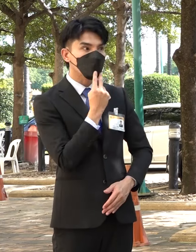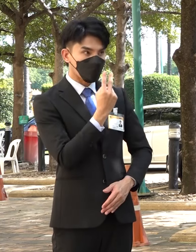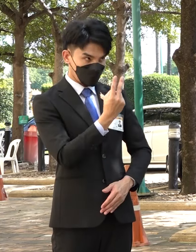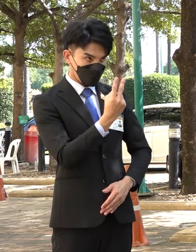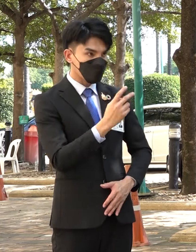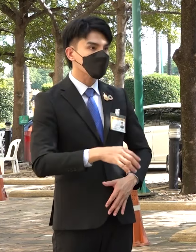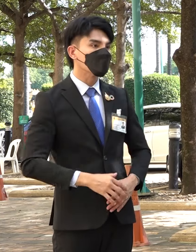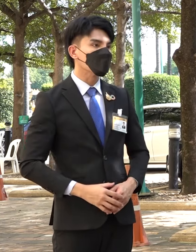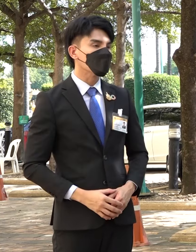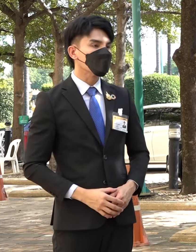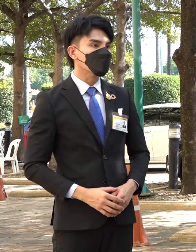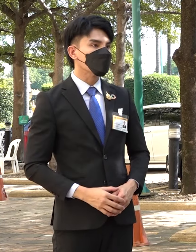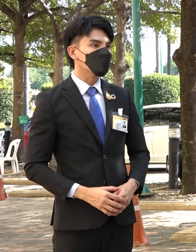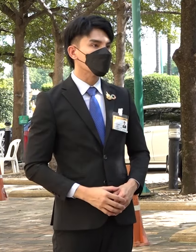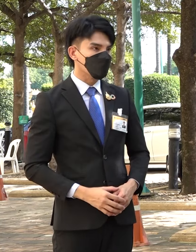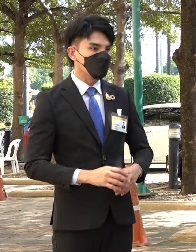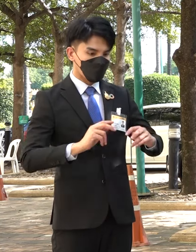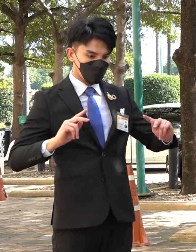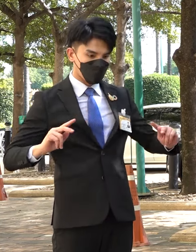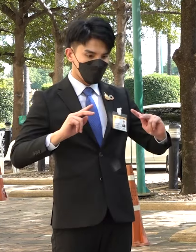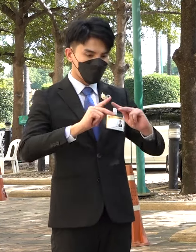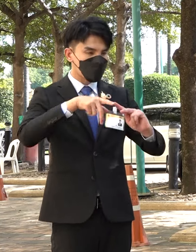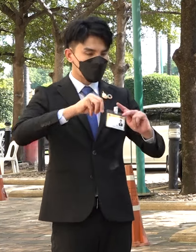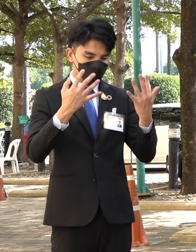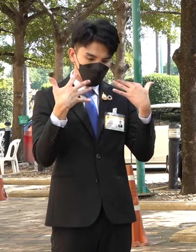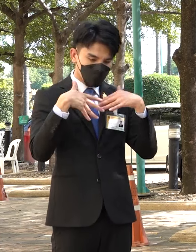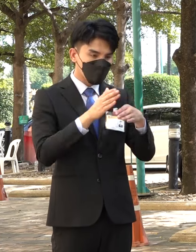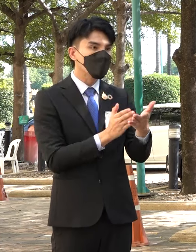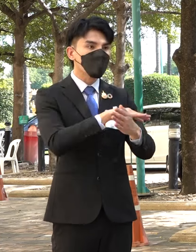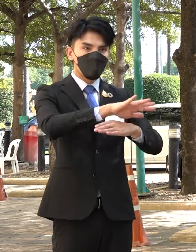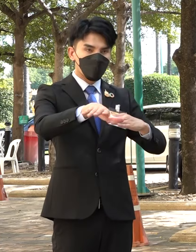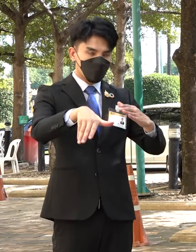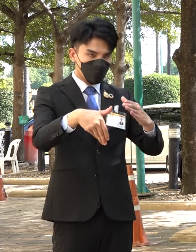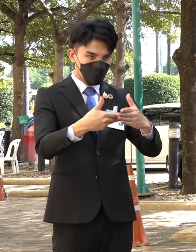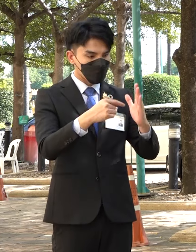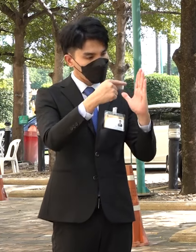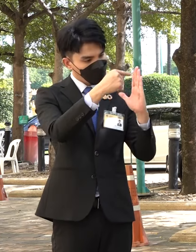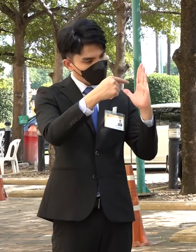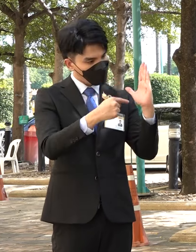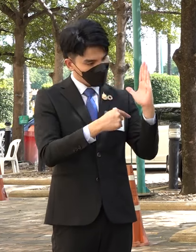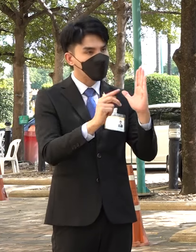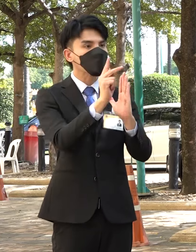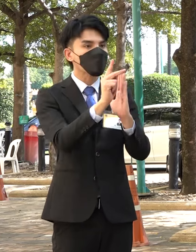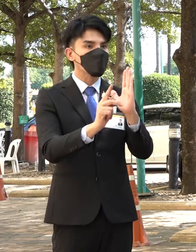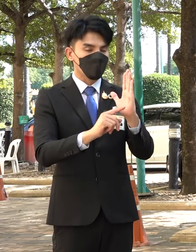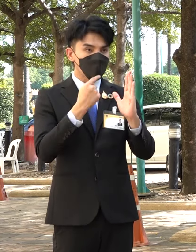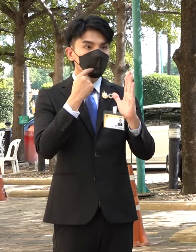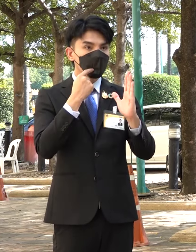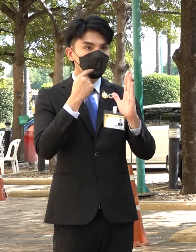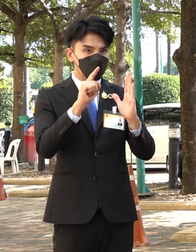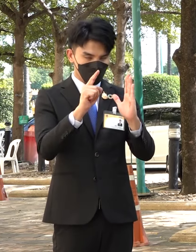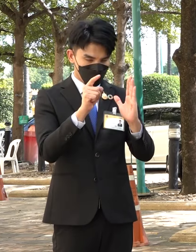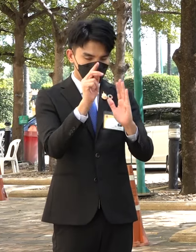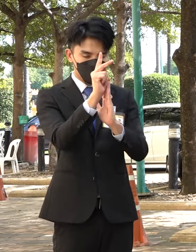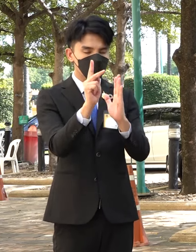เห็นพฤติกรรมเช่นนี้ทางกระทรวงพม.เราจะร่วมกับทุกฝ่ายที่เกี่ยวข้องและจังหวัดนะครับดำเนินคดีแล้วก็ดำเนิน